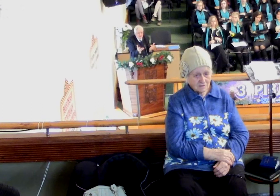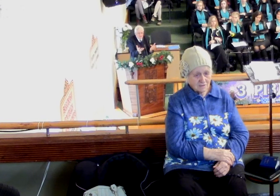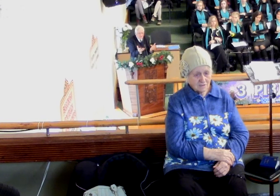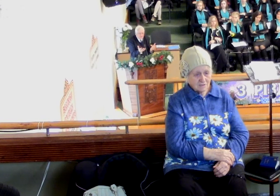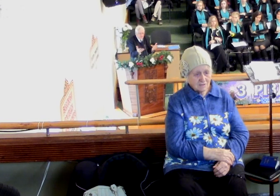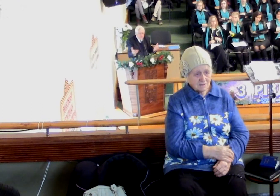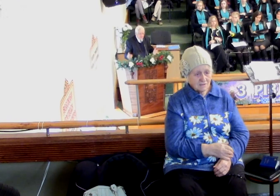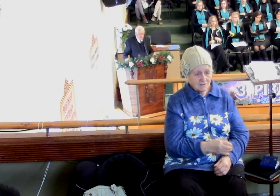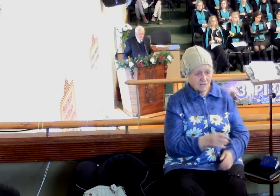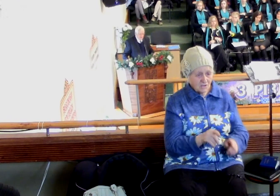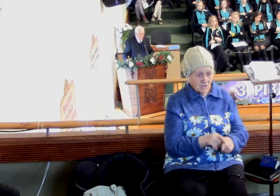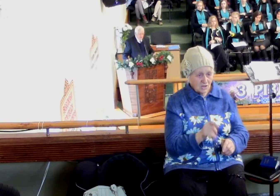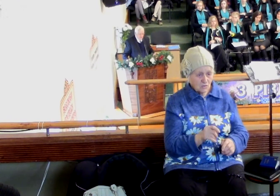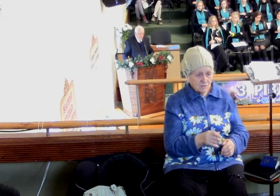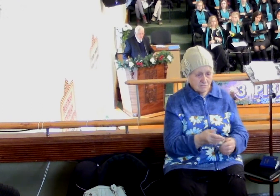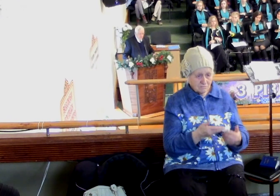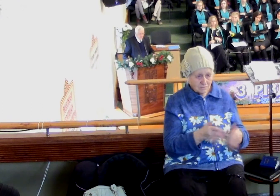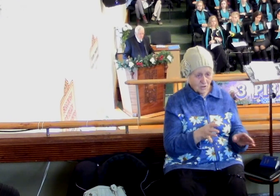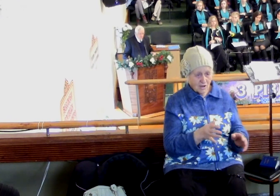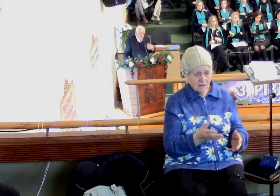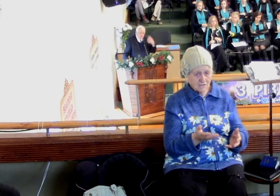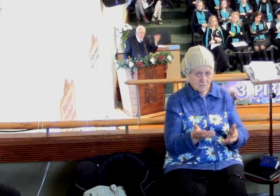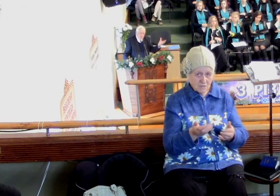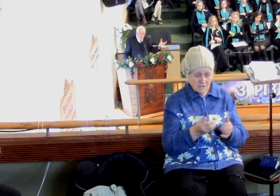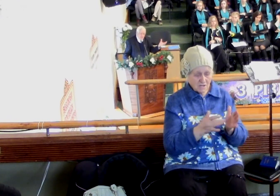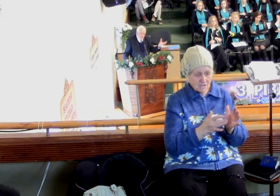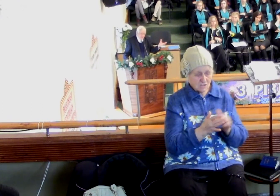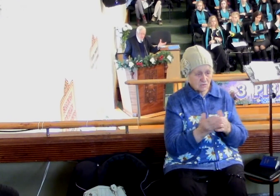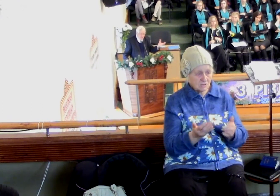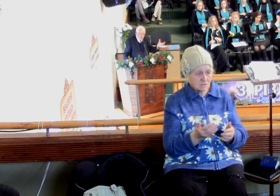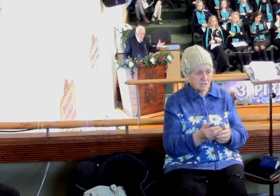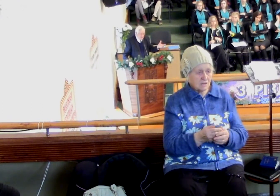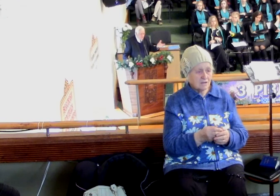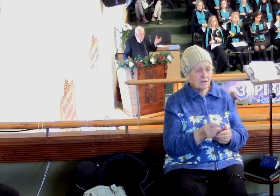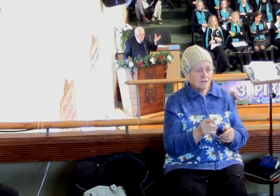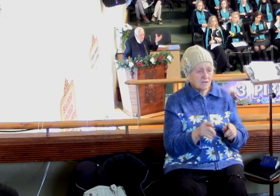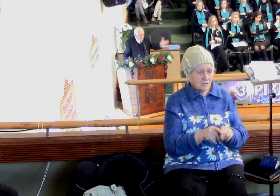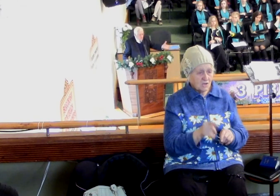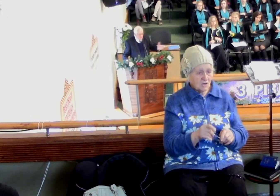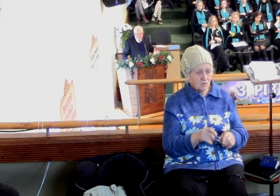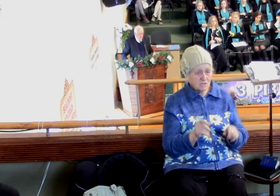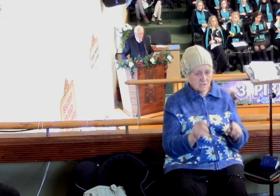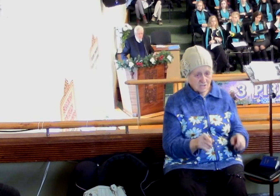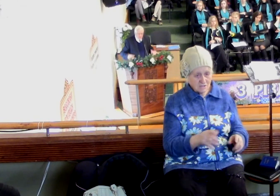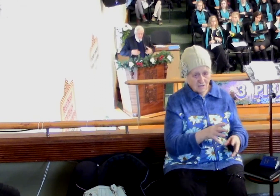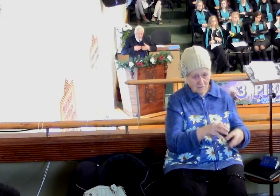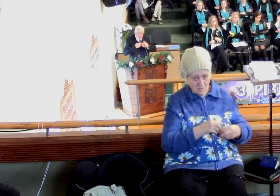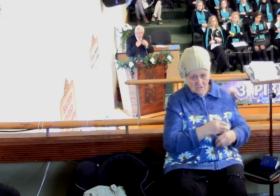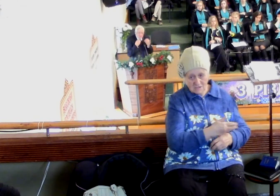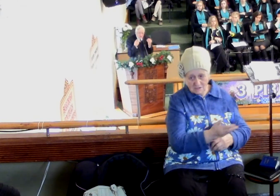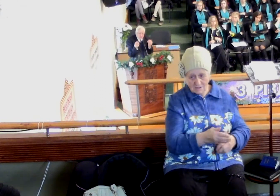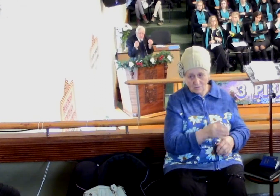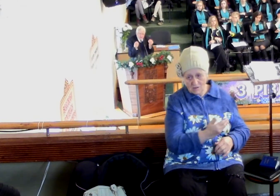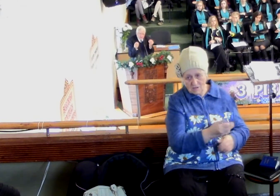Они приняли Иисуса Христа. И поэтому они сегодня с нами. Поэтому они дети Божьи. Поэтому